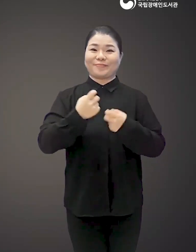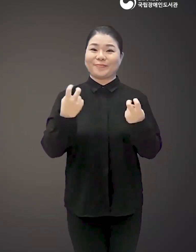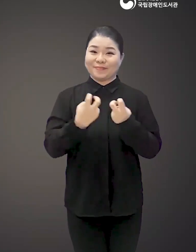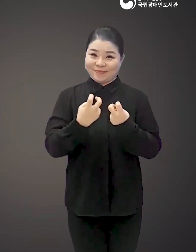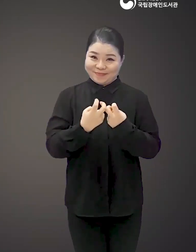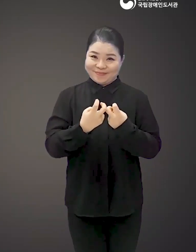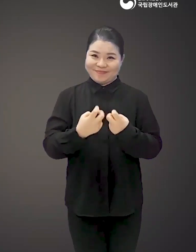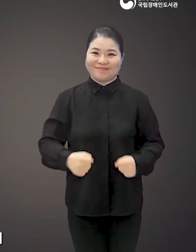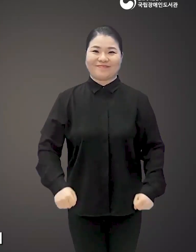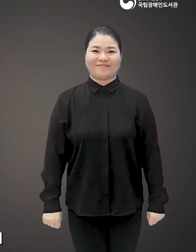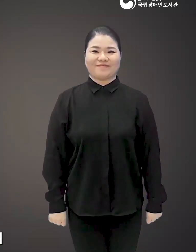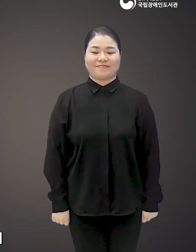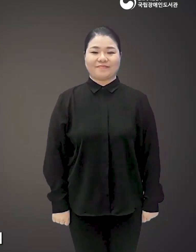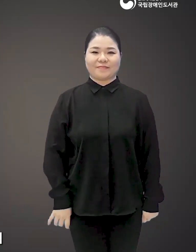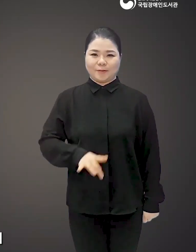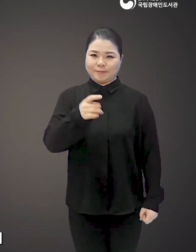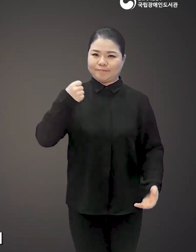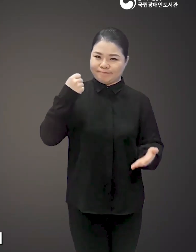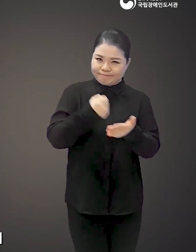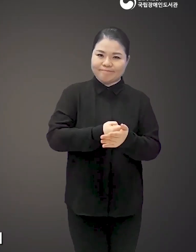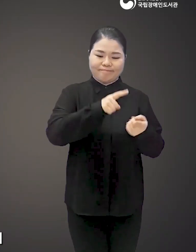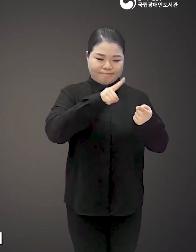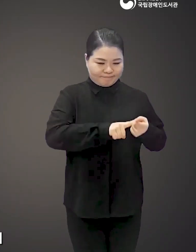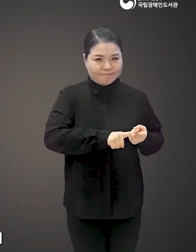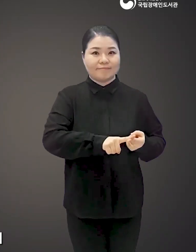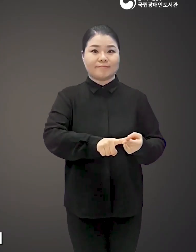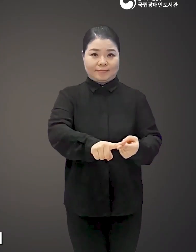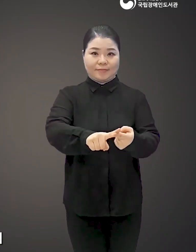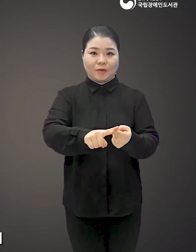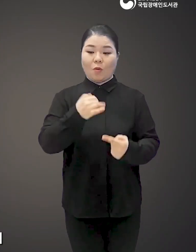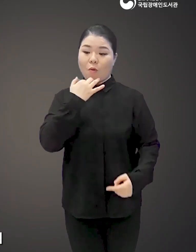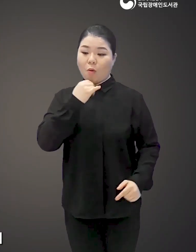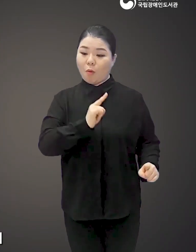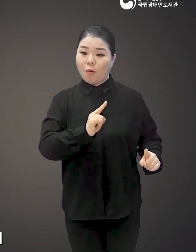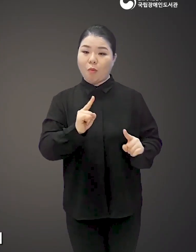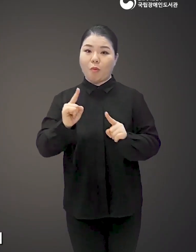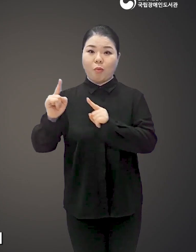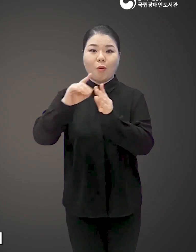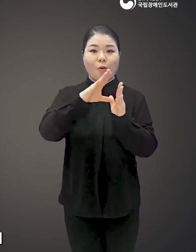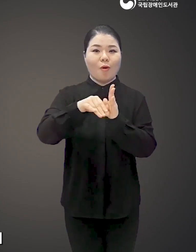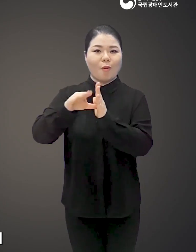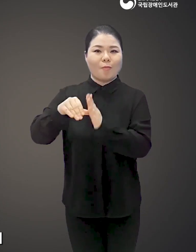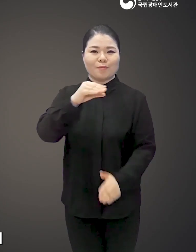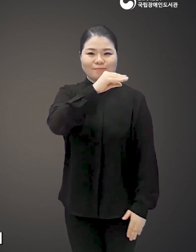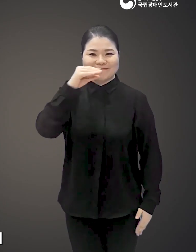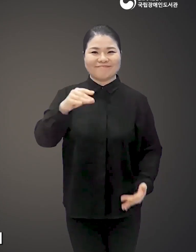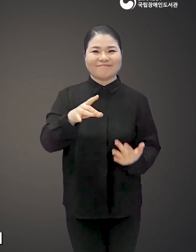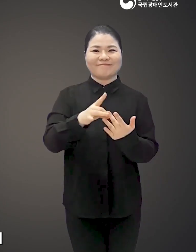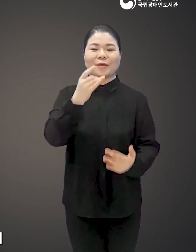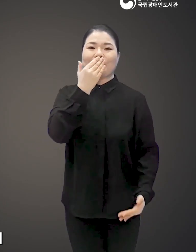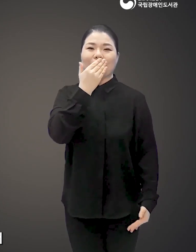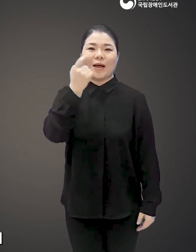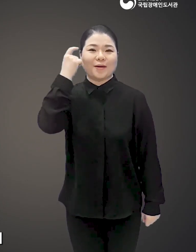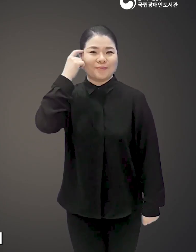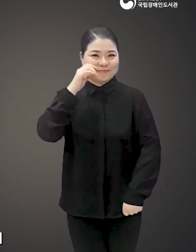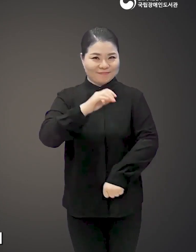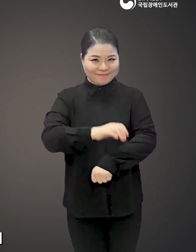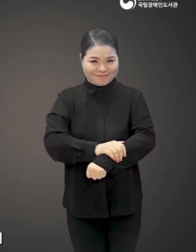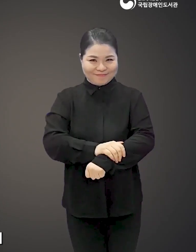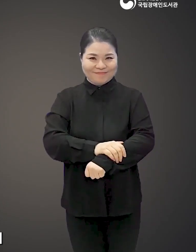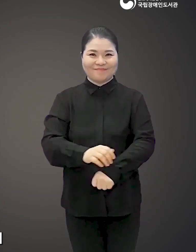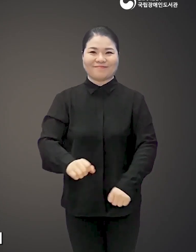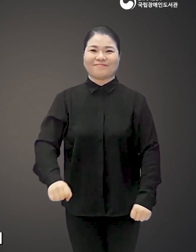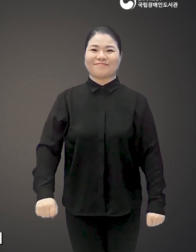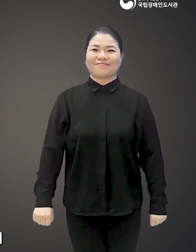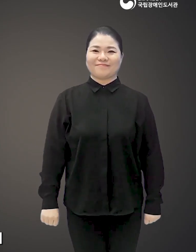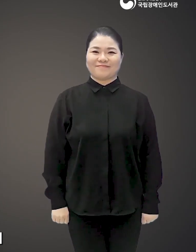법. 초심을 잃지 않으면서도 삶의 순리에 따라 인생의 중요한 고비에 올바른 선택을 할 수